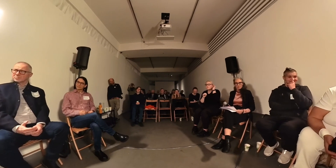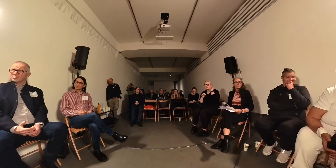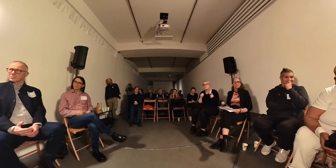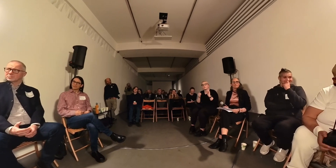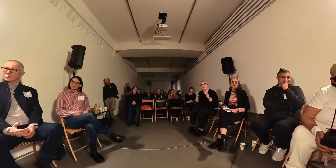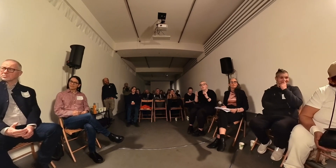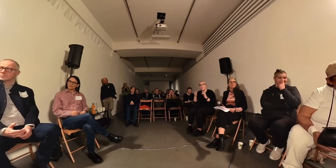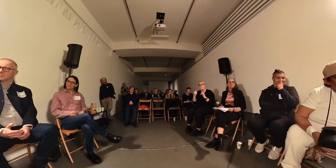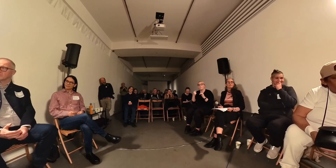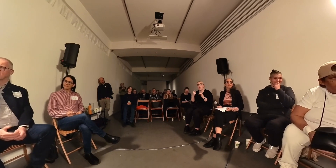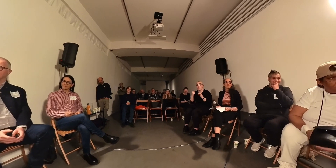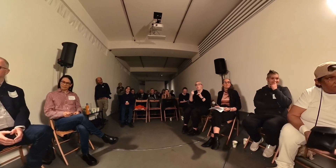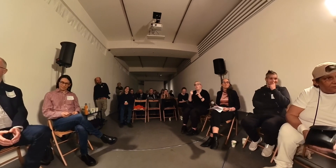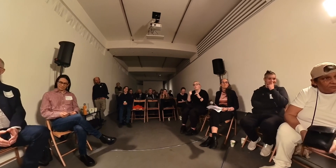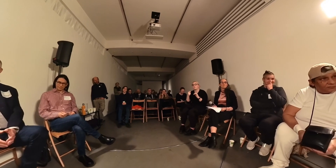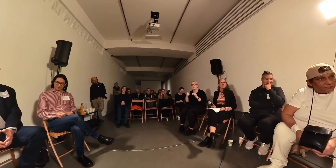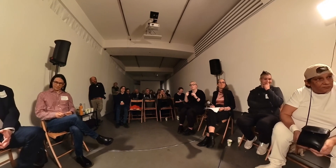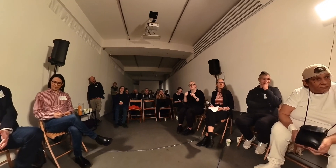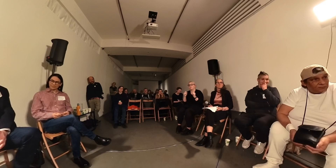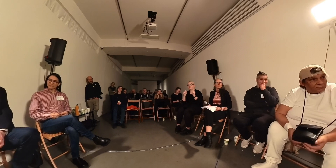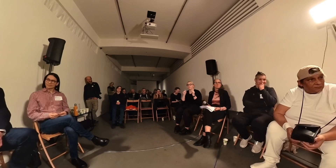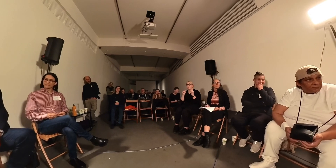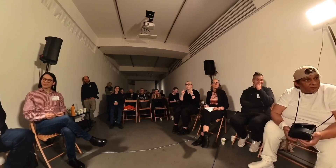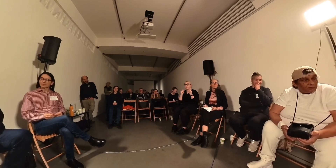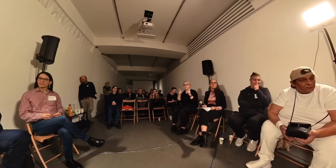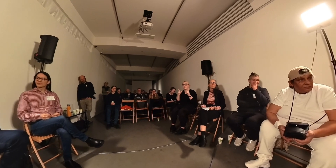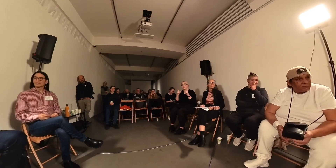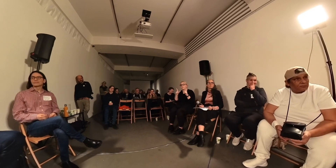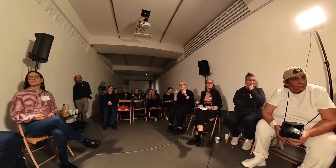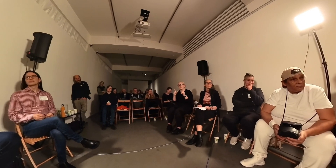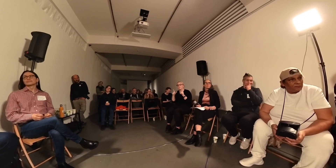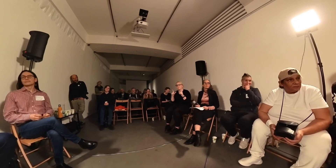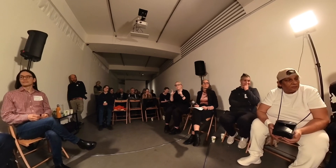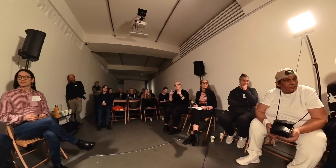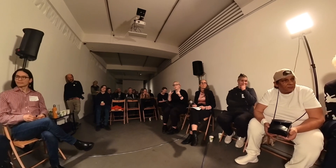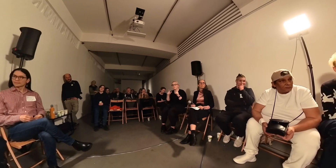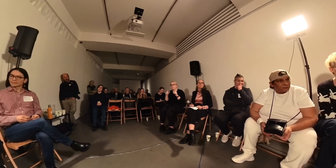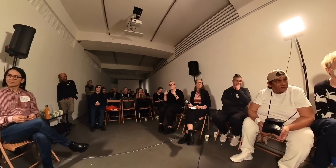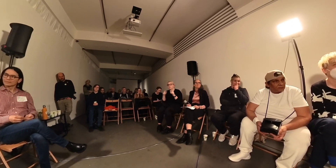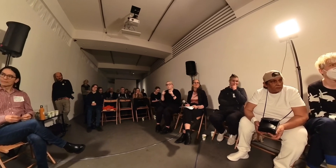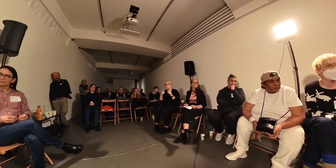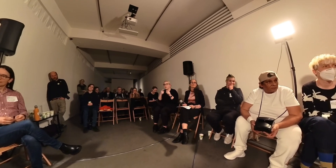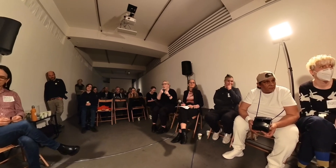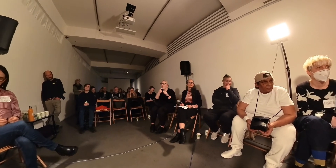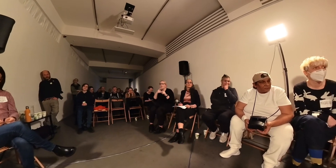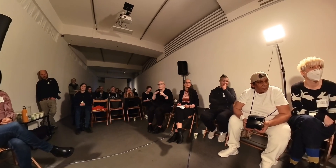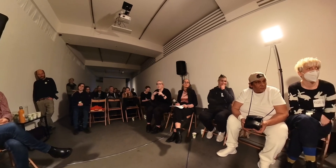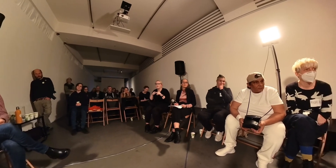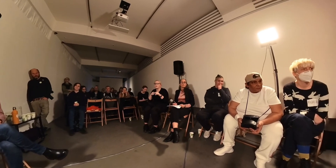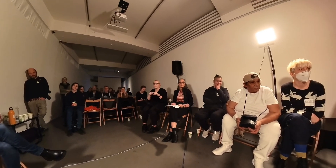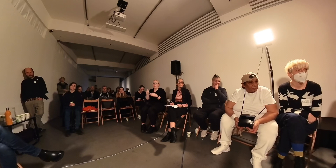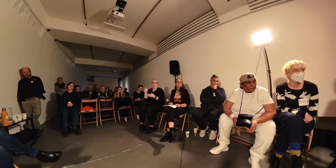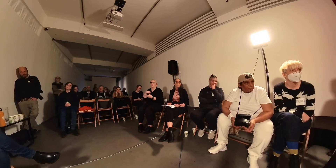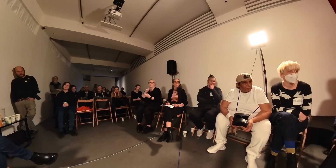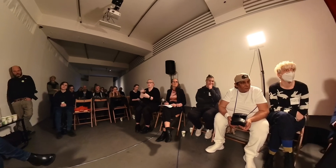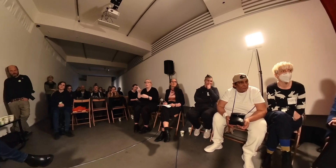A boli sme úplne šokovaní, že vlastne, keď to nebolo, že zakázať samozrejme ani Ladu, ani Mikeš ukraden,